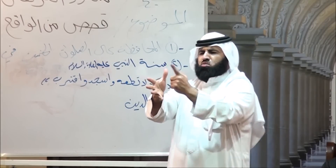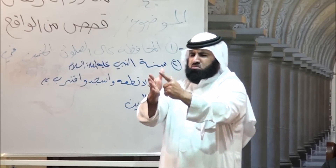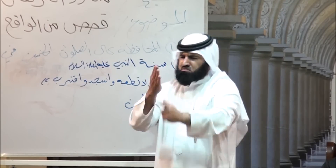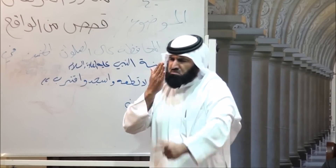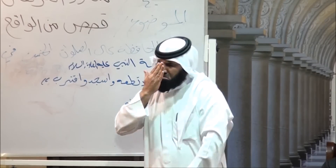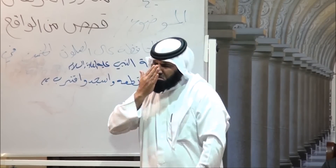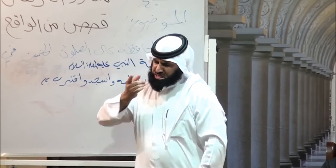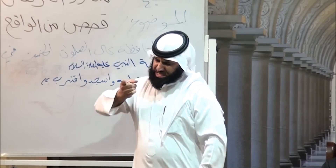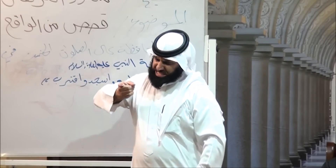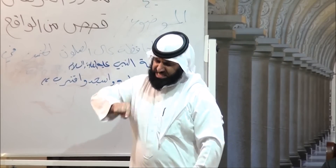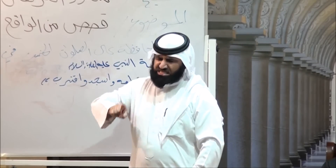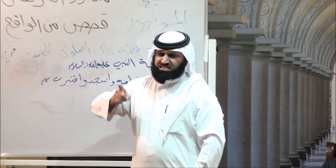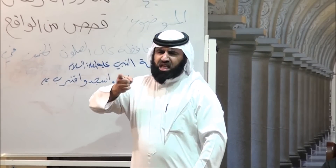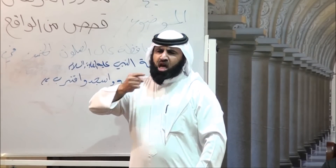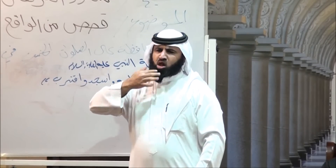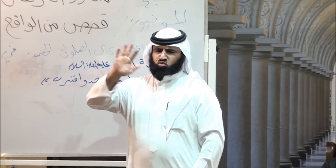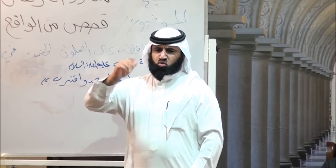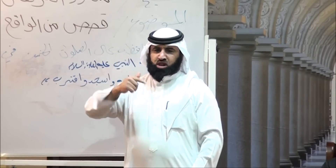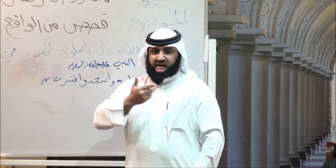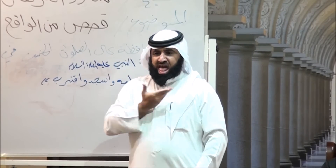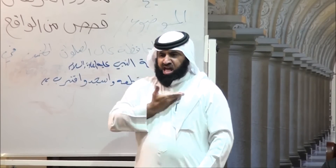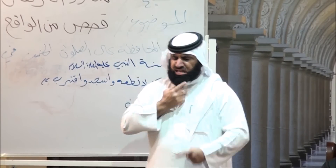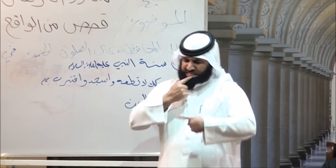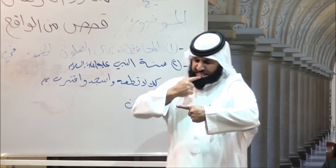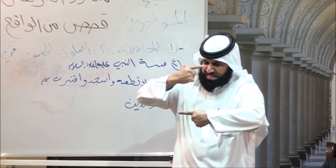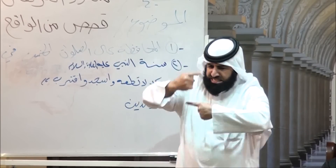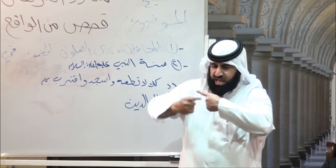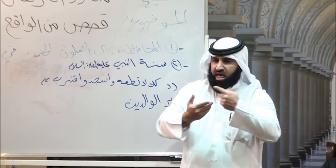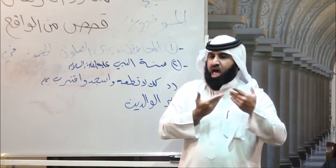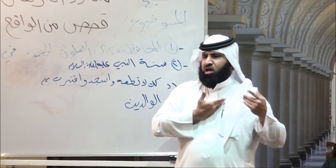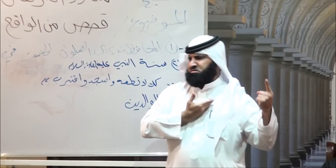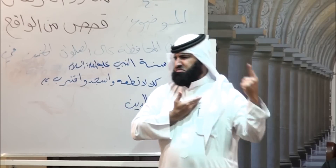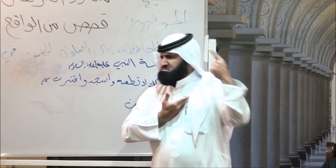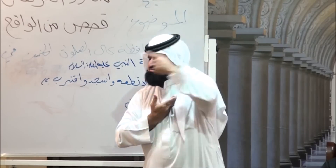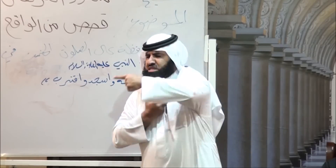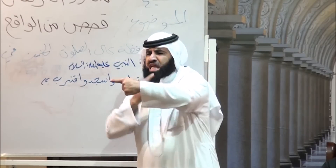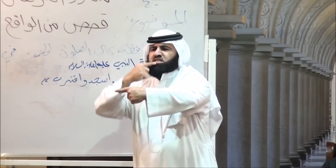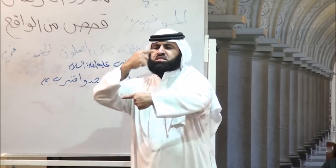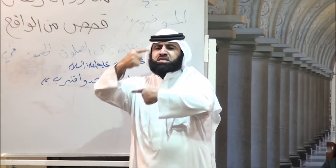وفي كل عام أذهب إلى الحج،